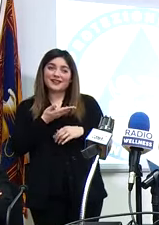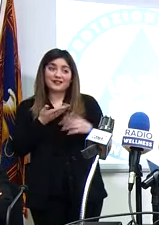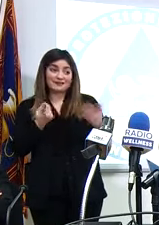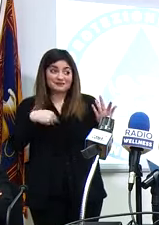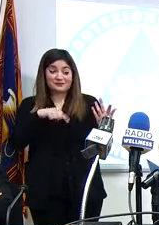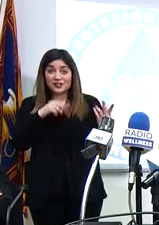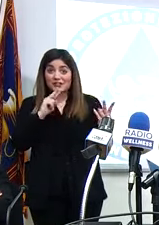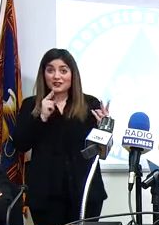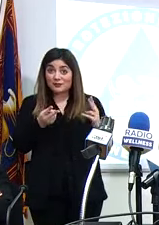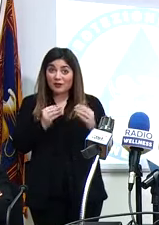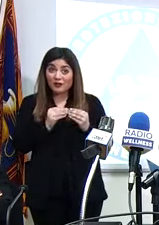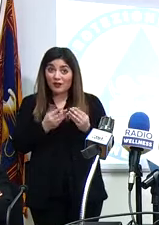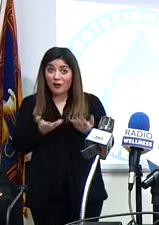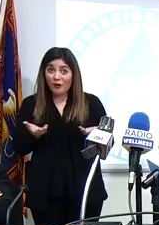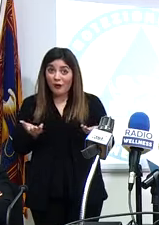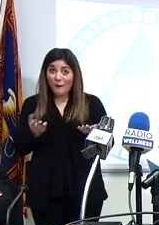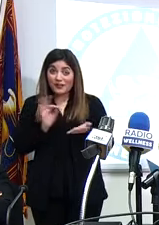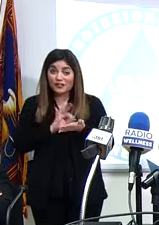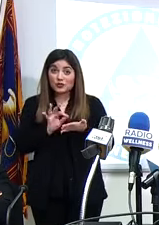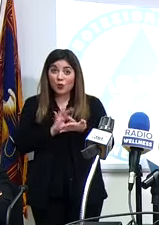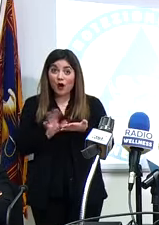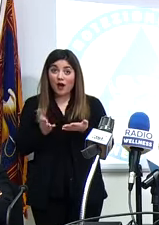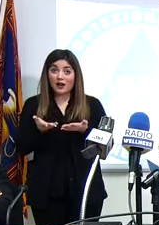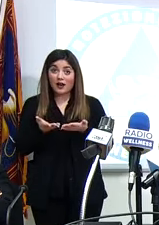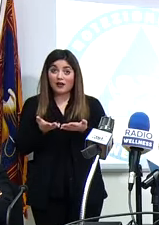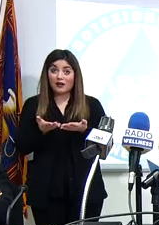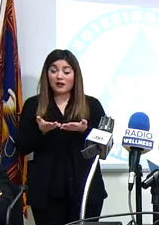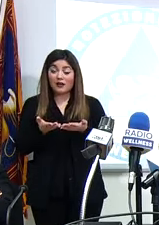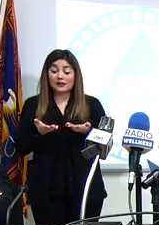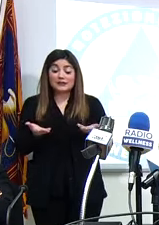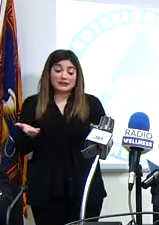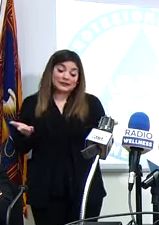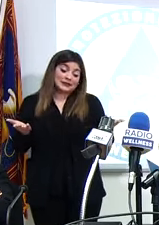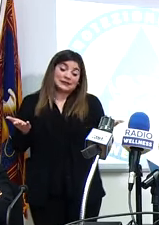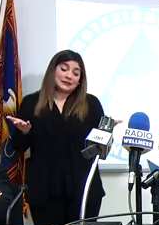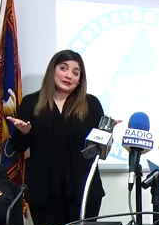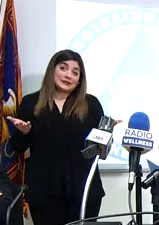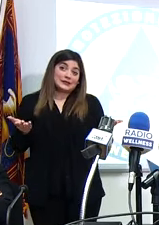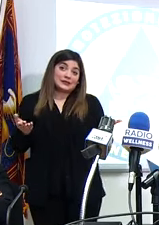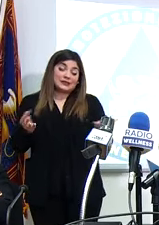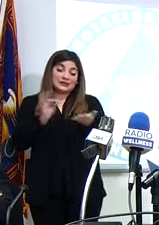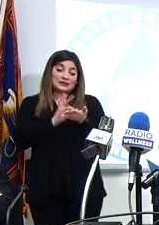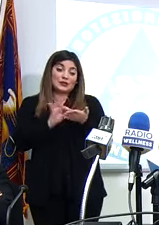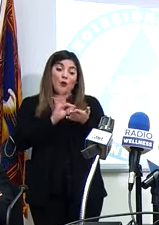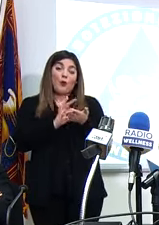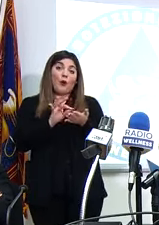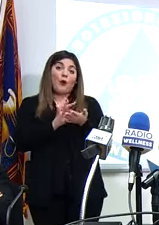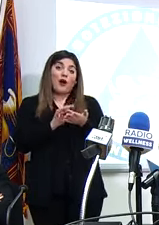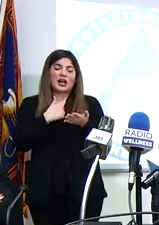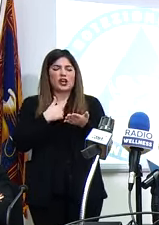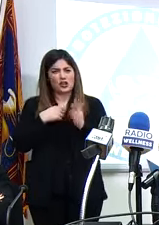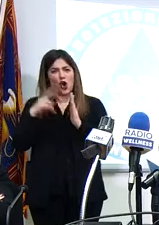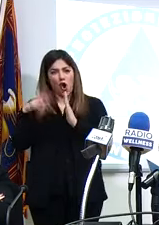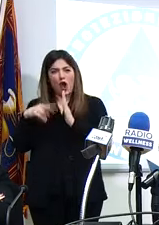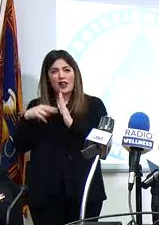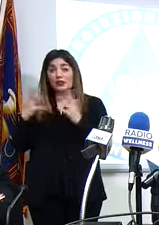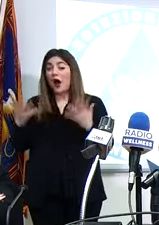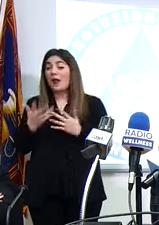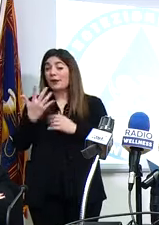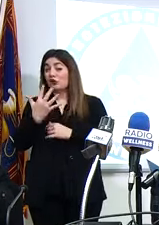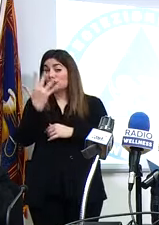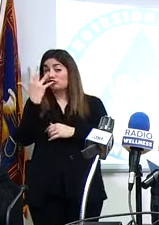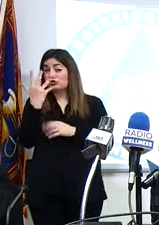dire sulla, riprendo il filo, sulla scuola. La scuola, io ho letto almeno 5 lavori, sono